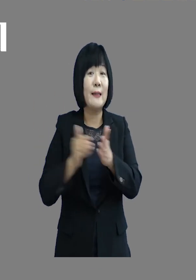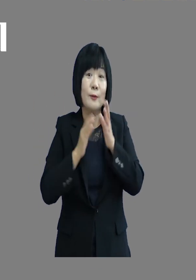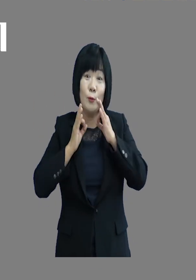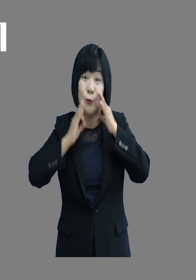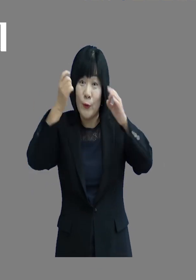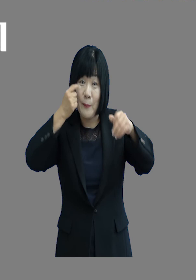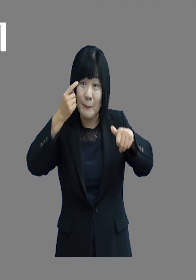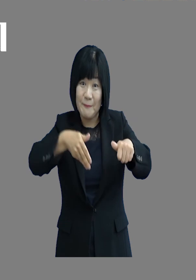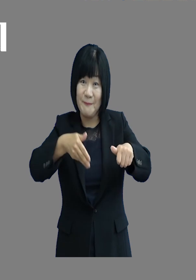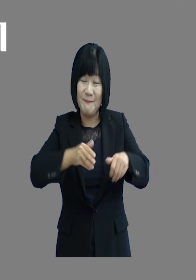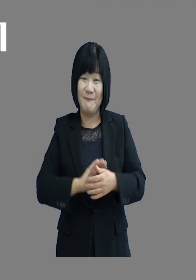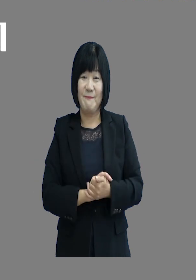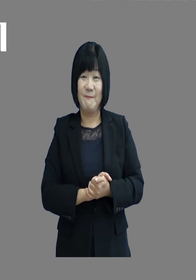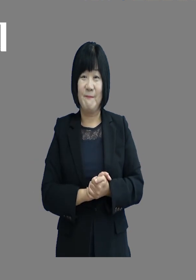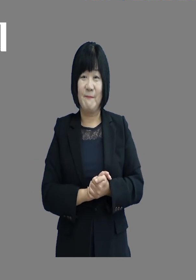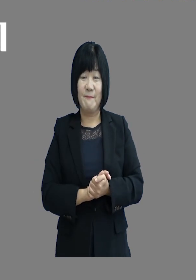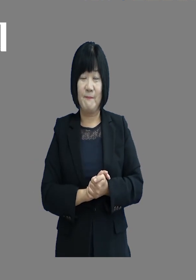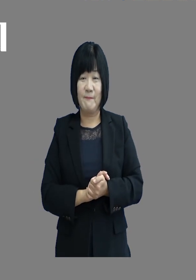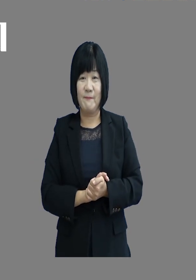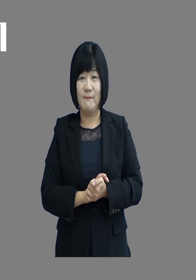볼까요?